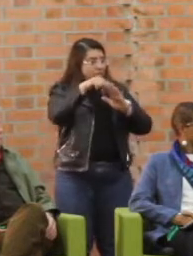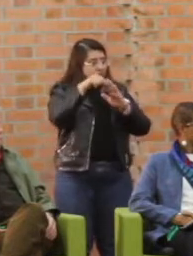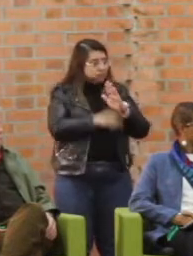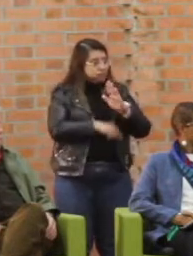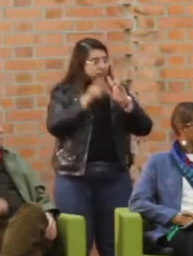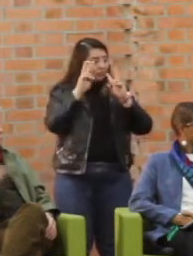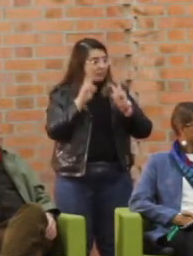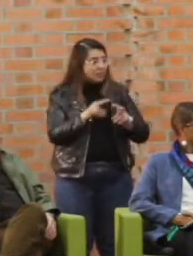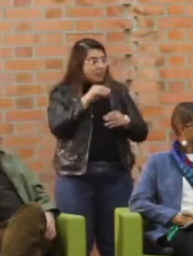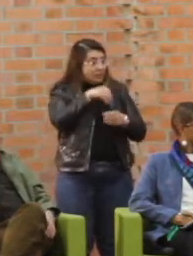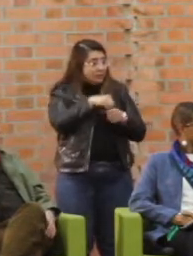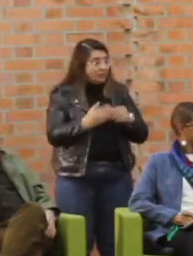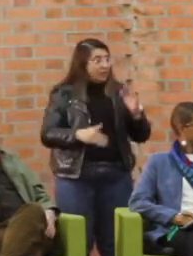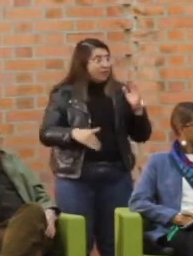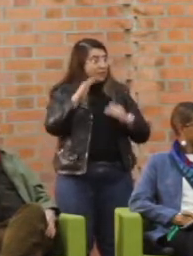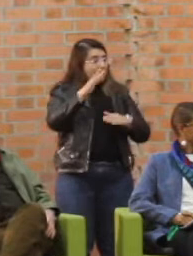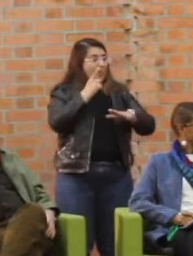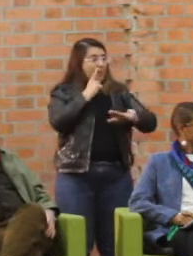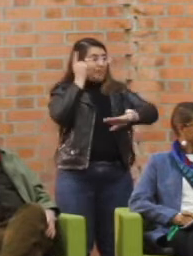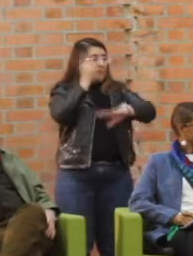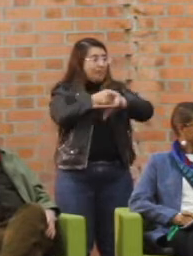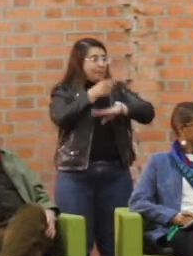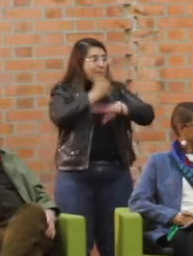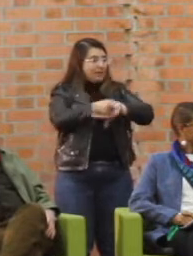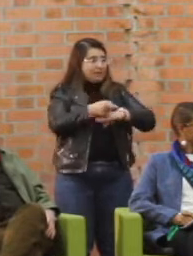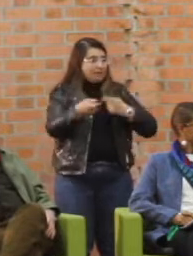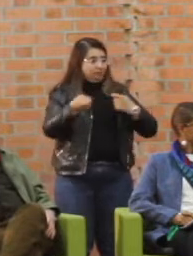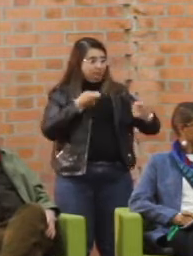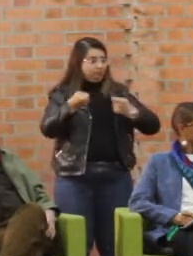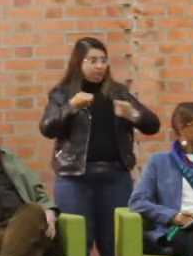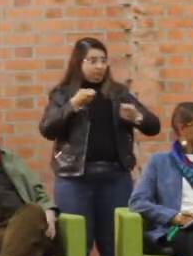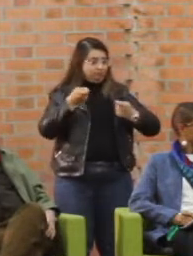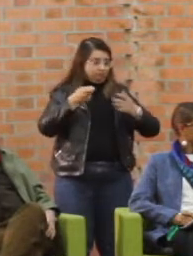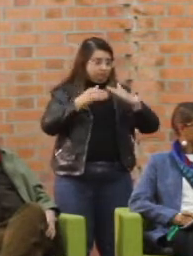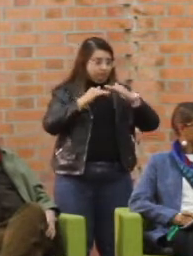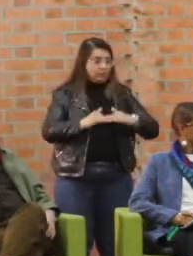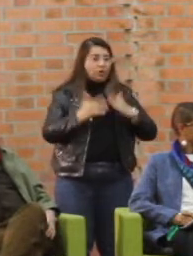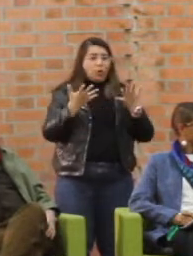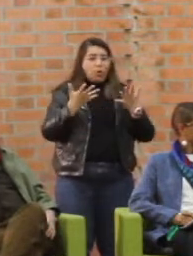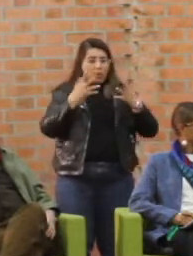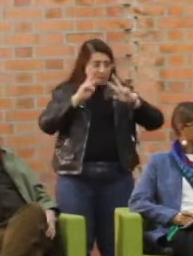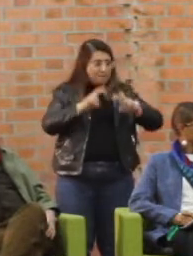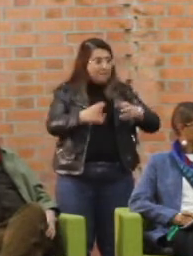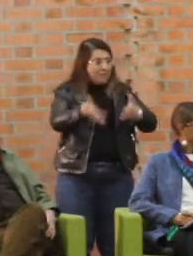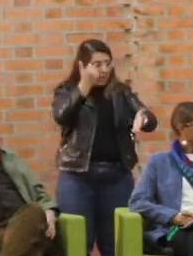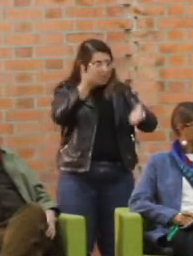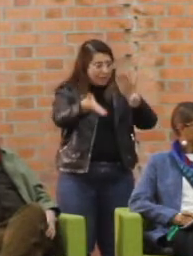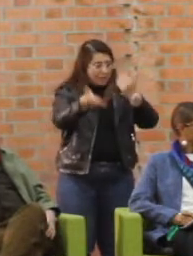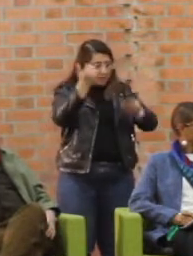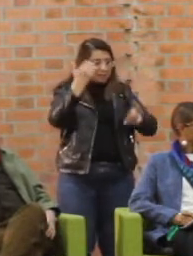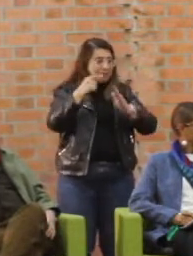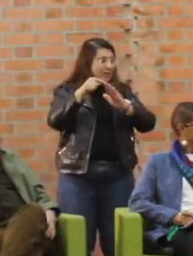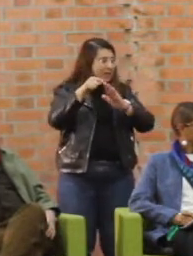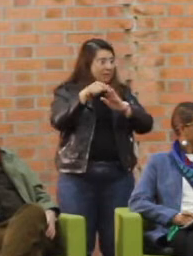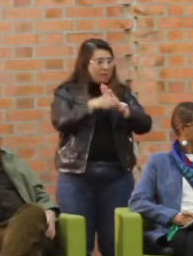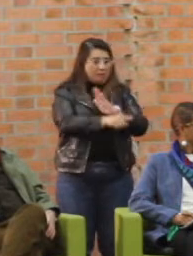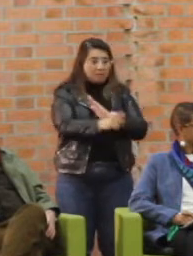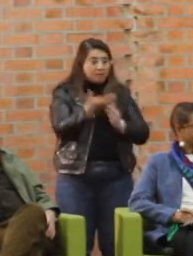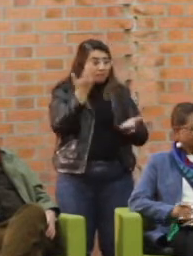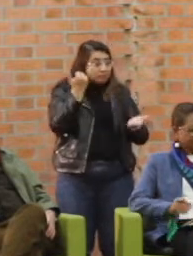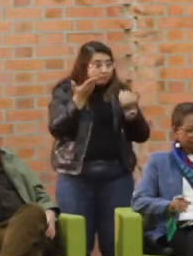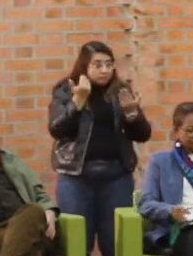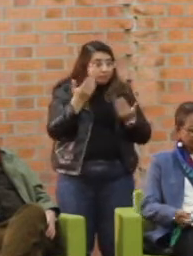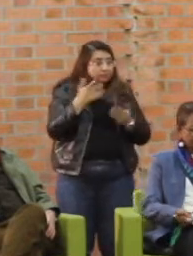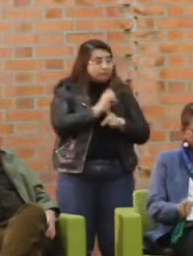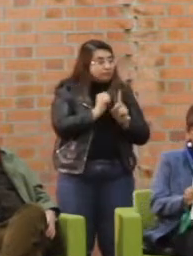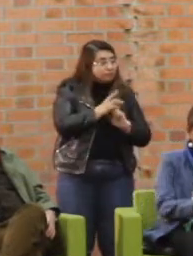fondo del orden patriarcal trataban de llevar y de flexibilizar hasta donde jugar un poco estratégicamente con las normas